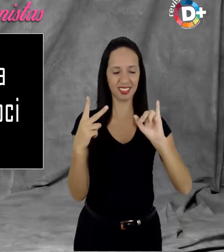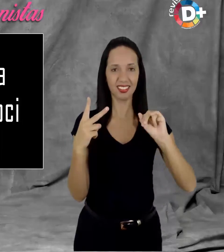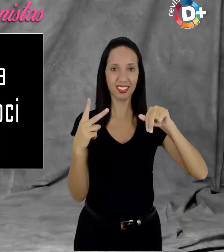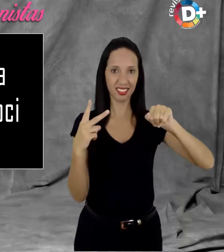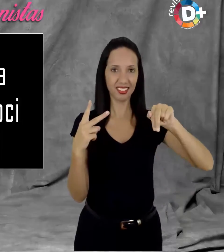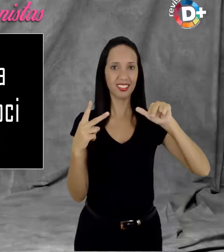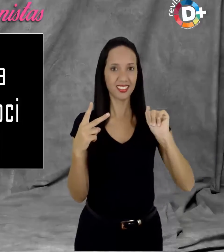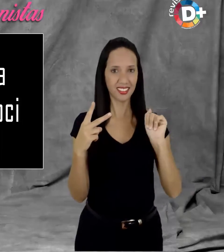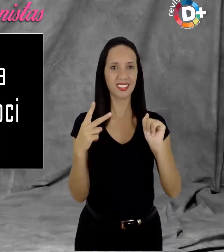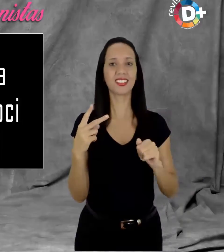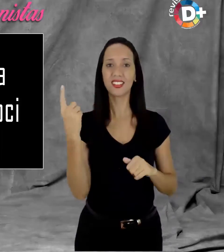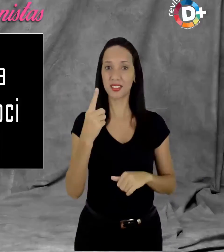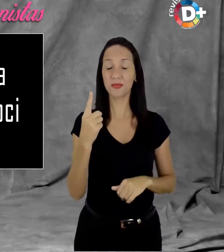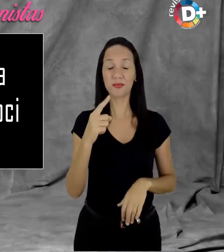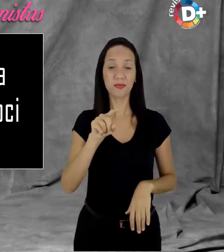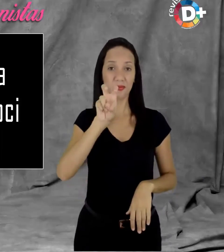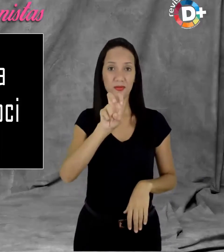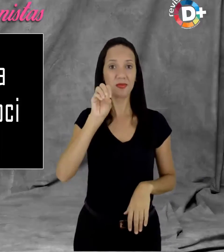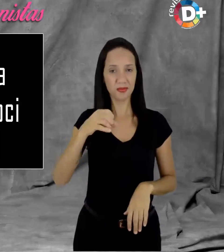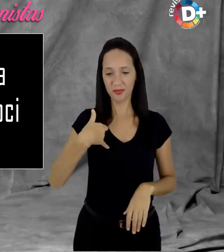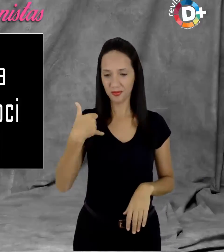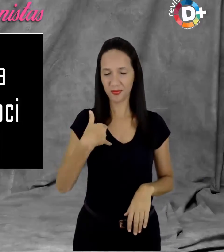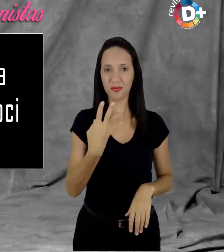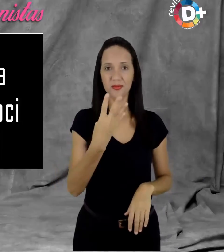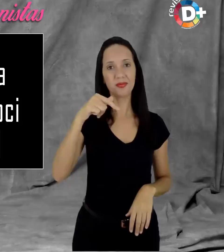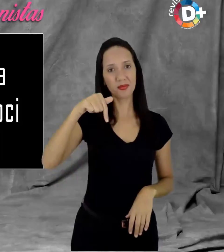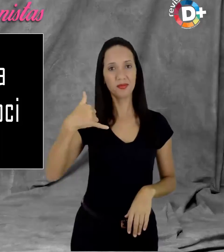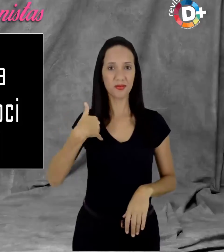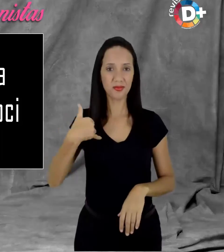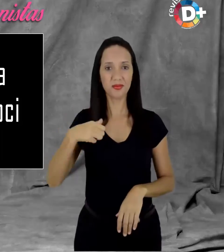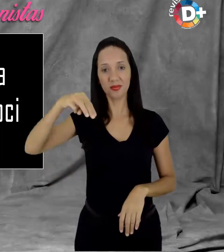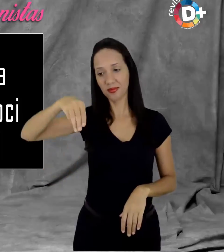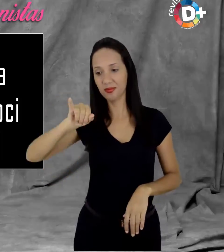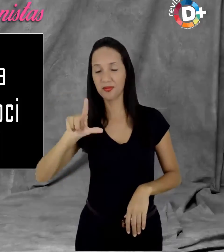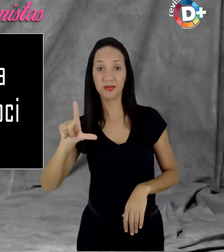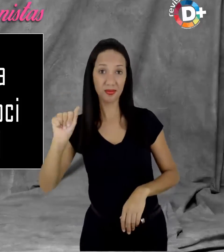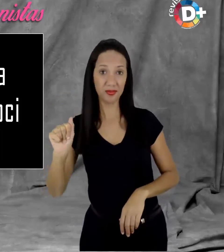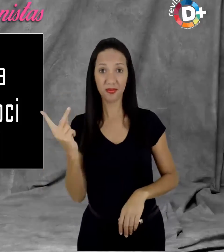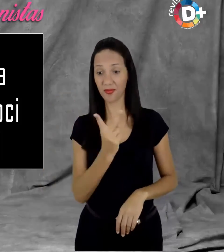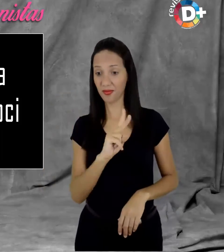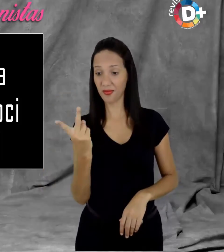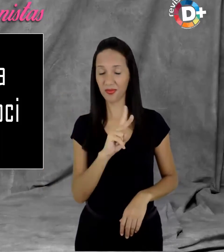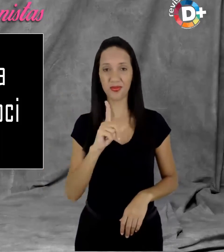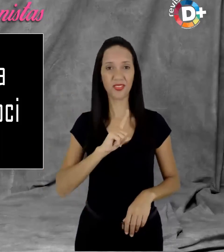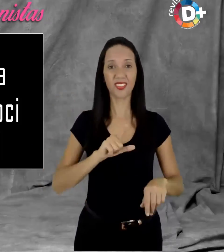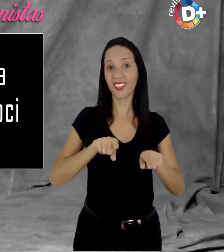Adriana e Mila Posse Cabral, de 50 e 47 anos, respectivamente, são